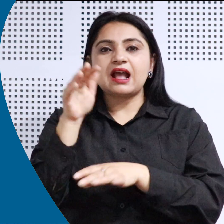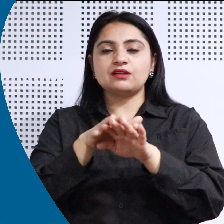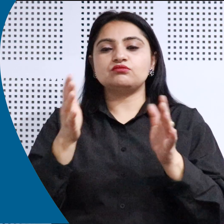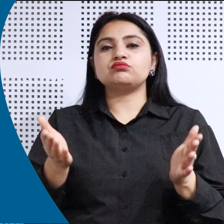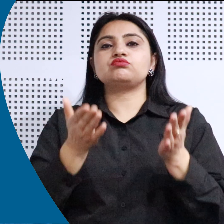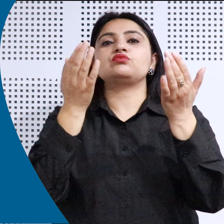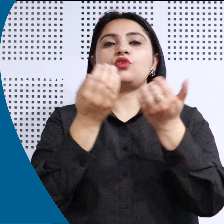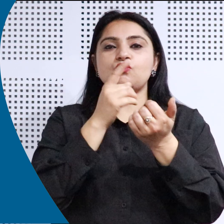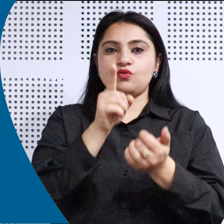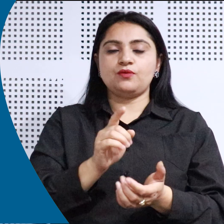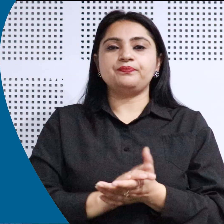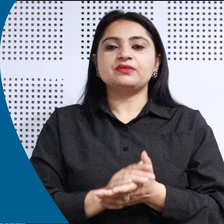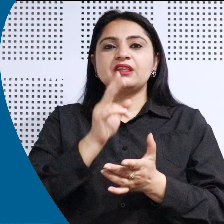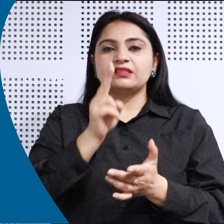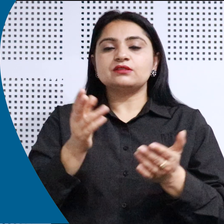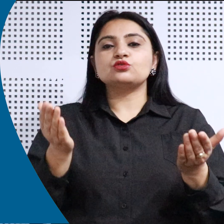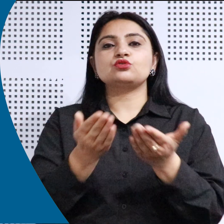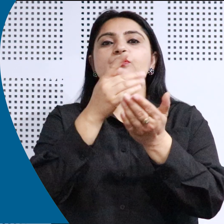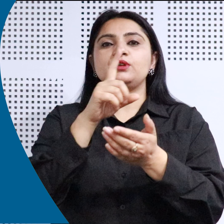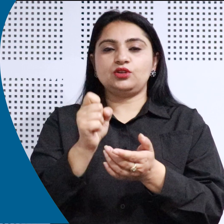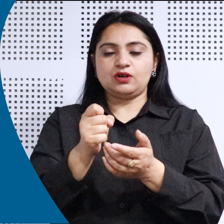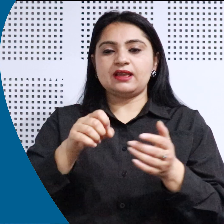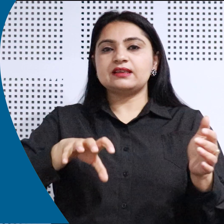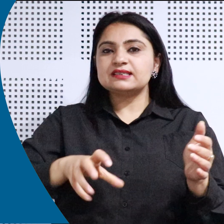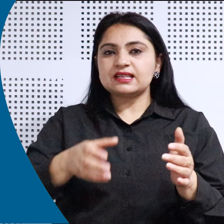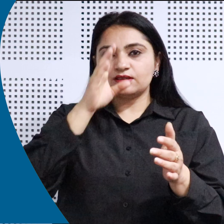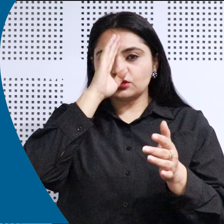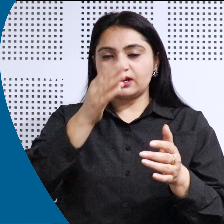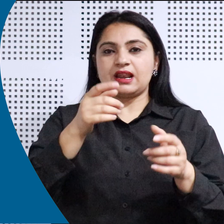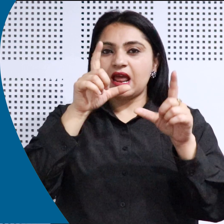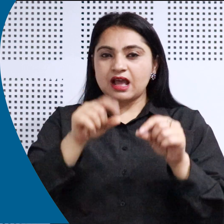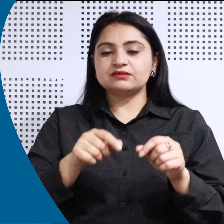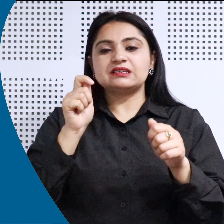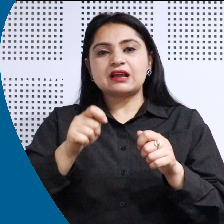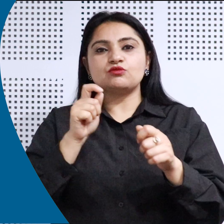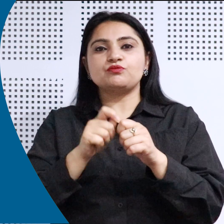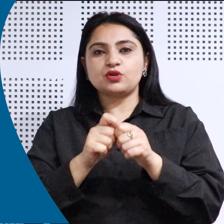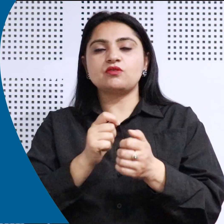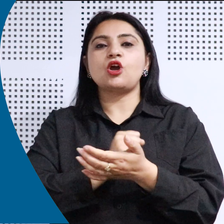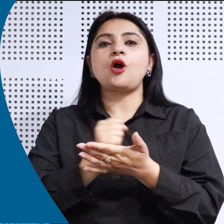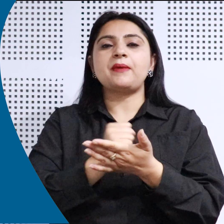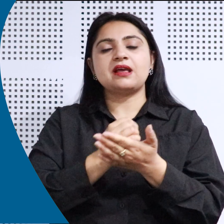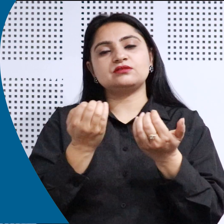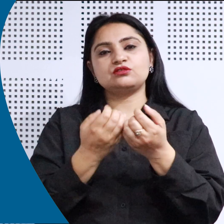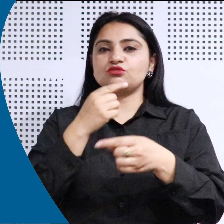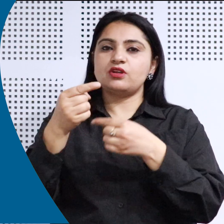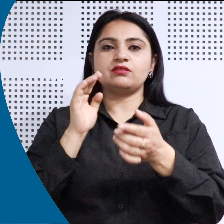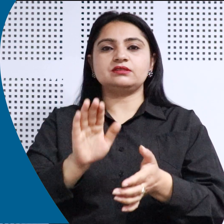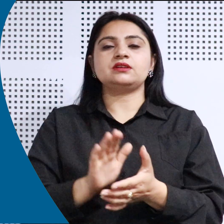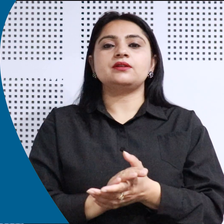समृद्धि हासिल गर्नु हो। यस्तो समृद्धिका लागि स्थानीय सरकारले आवश्यक कानून बनाउने अभ्यास गरिरहेका